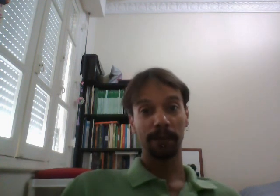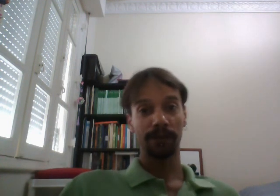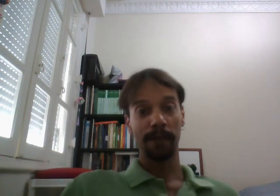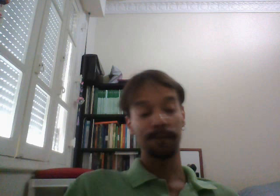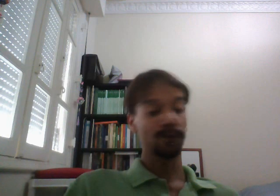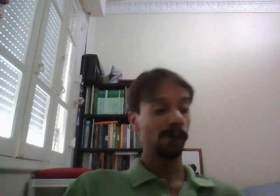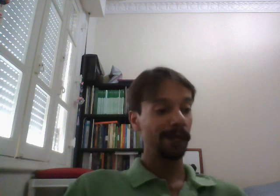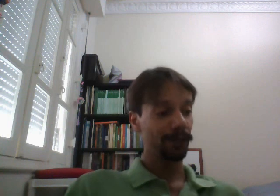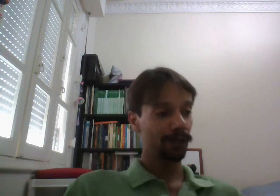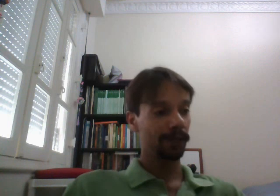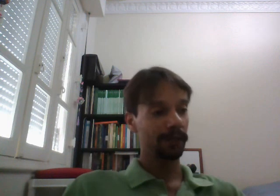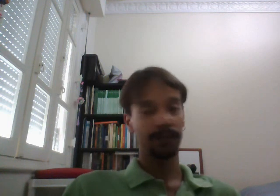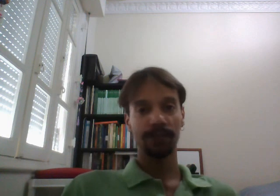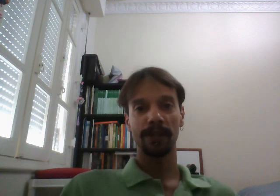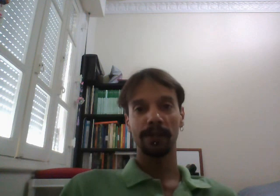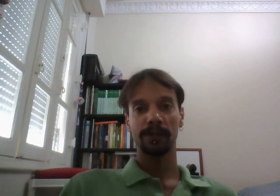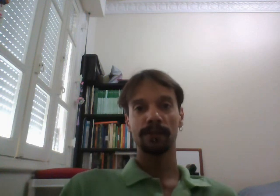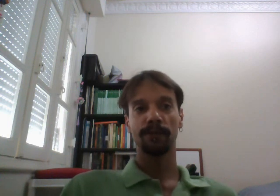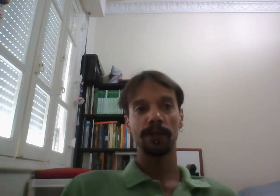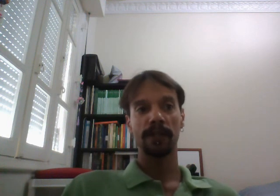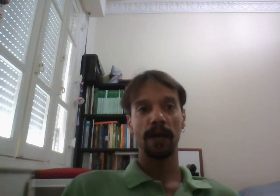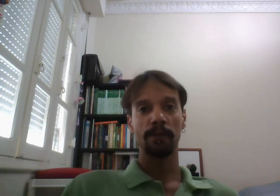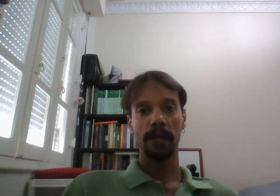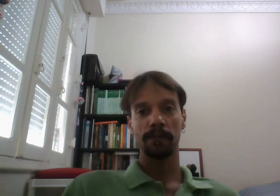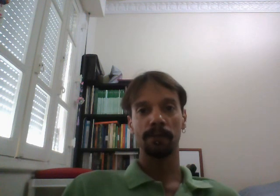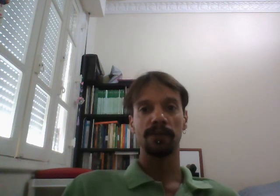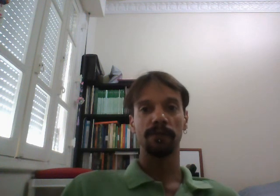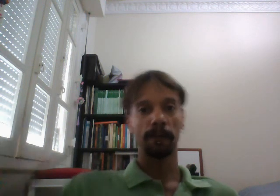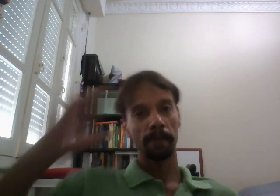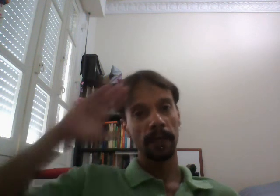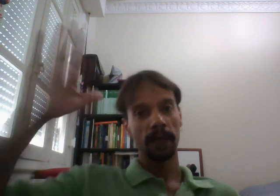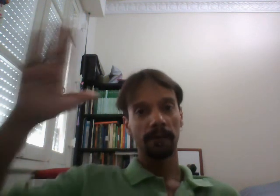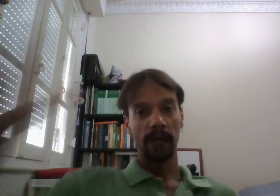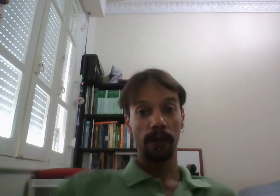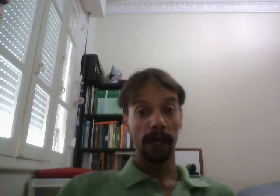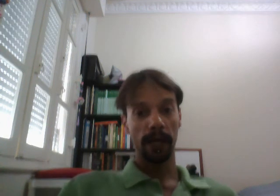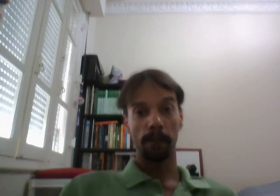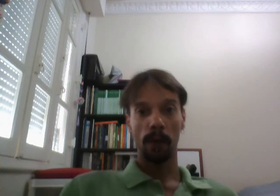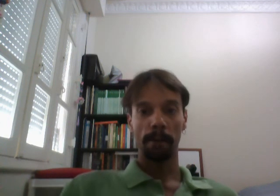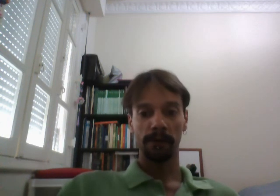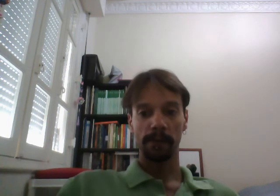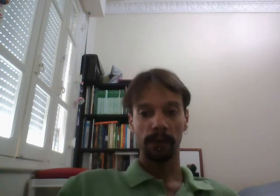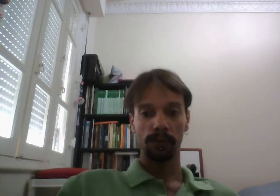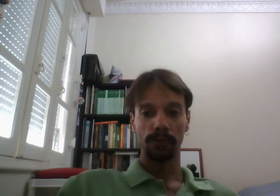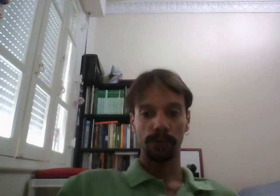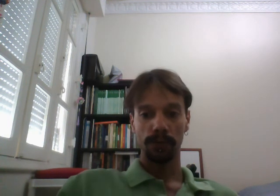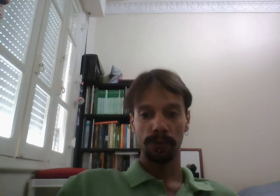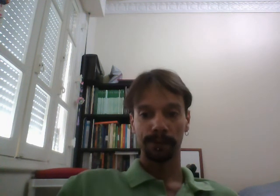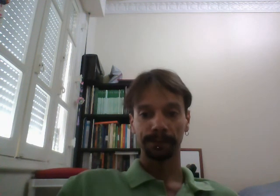para ajudar pessoalmente, né? Mas a gente tenta se esforçar aí o máximo possível. Valeu, galera, boa prova para todos.